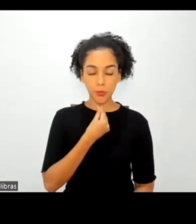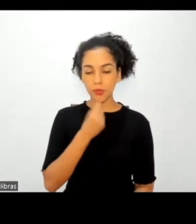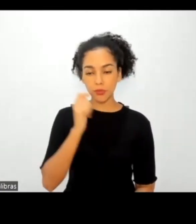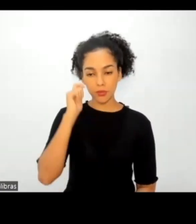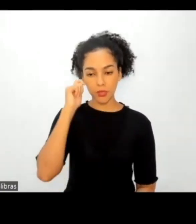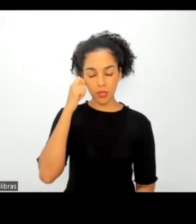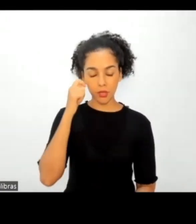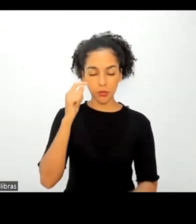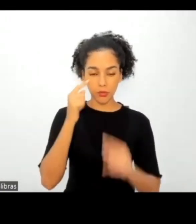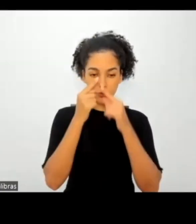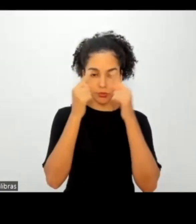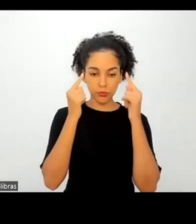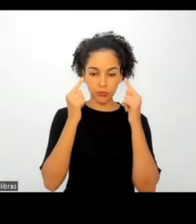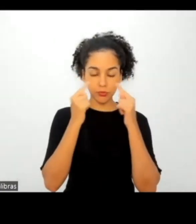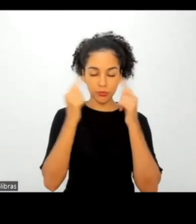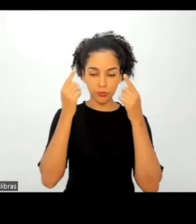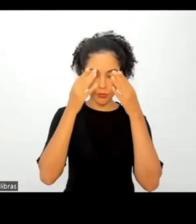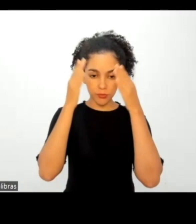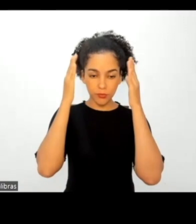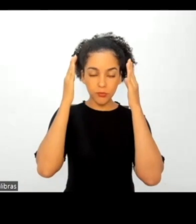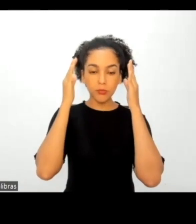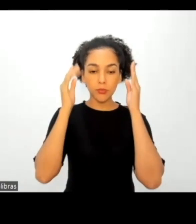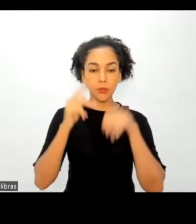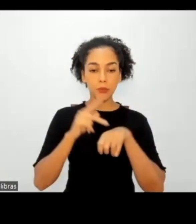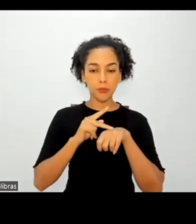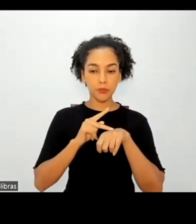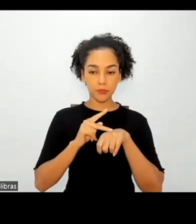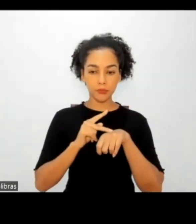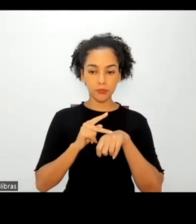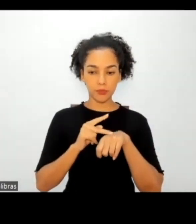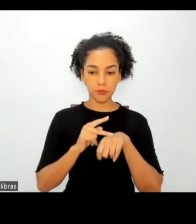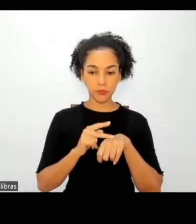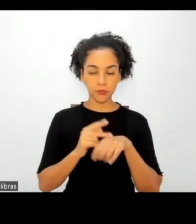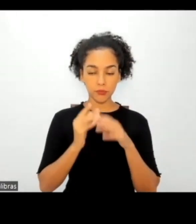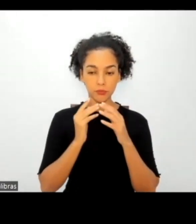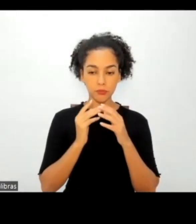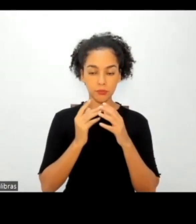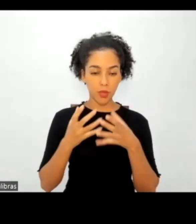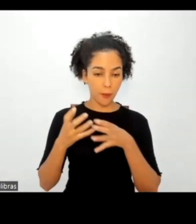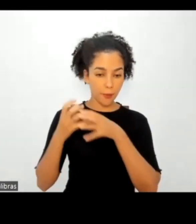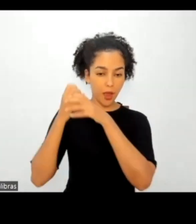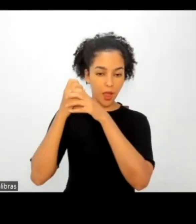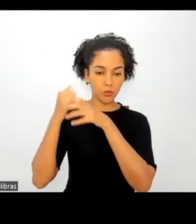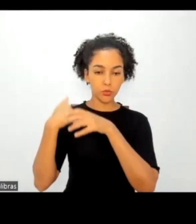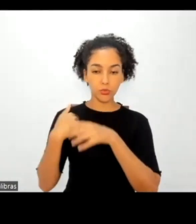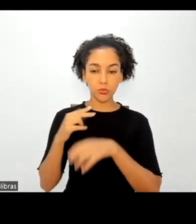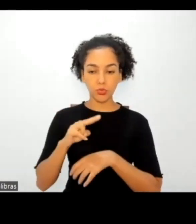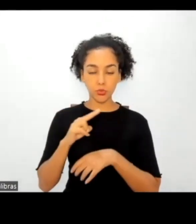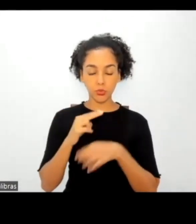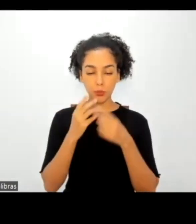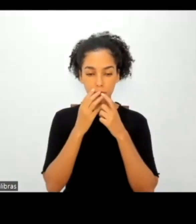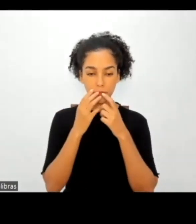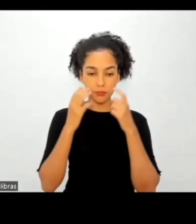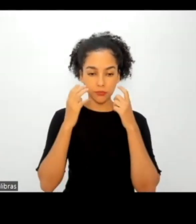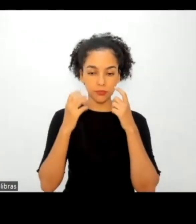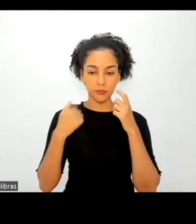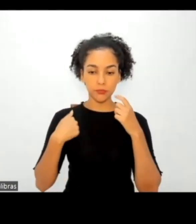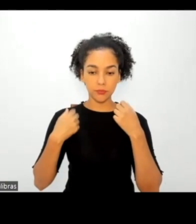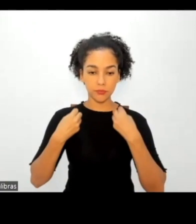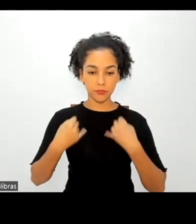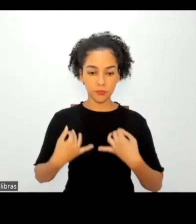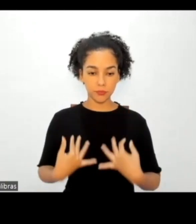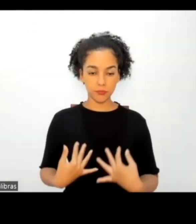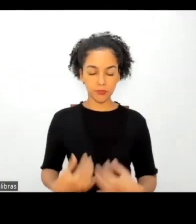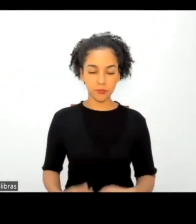de óculos, com cabelos pretos, no momento amarrados, uso barba, estou com uma camisa azul estampada